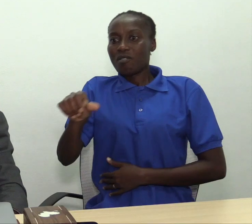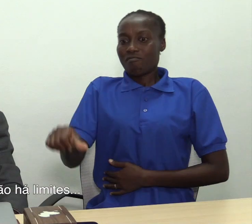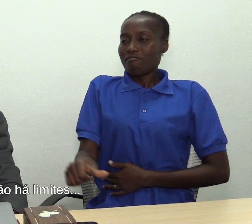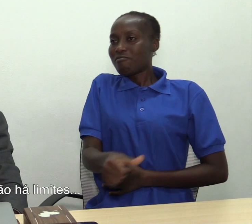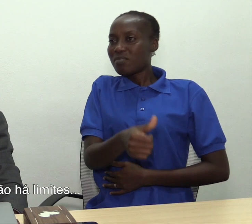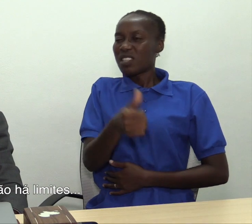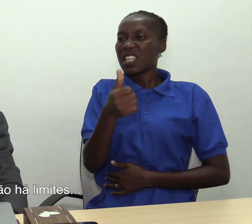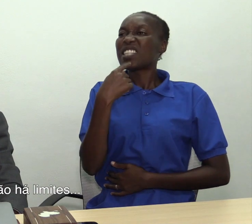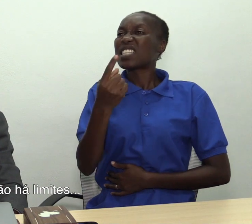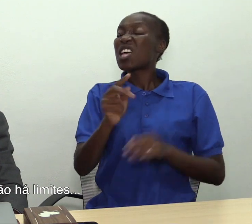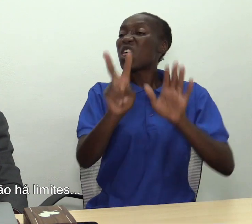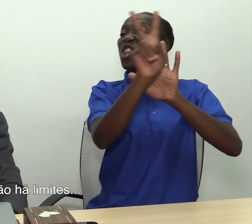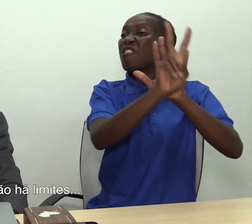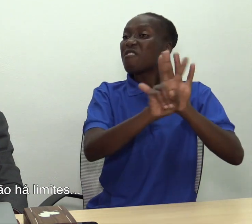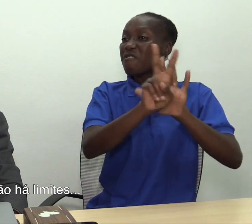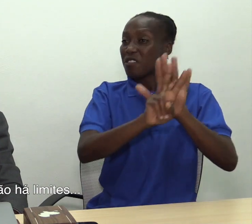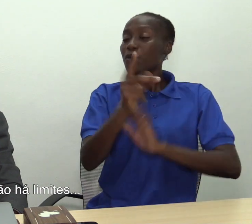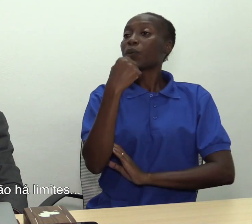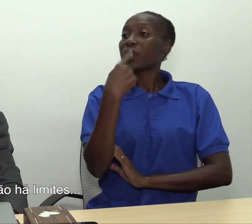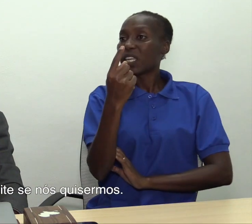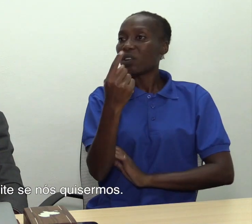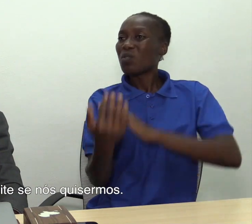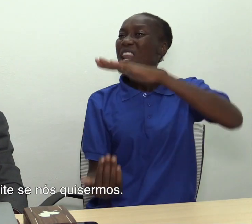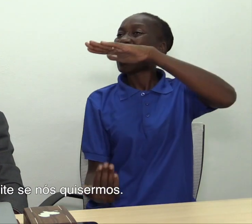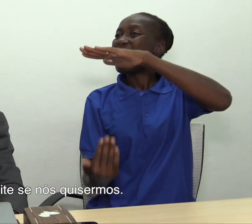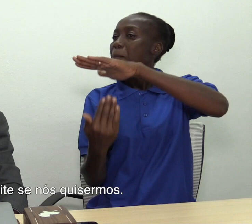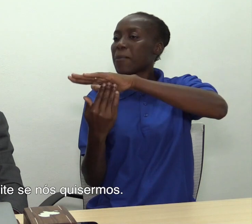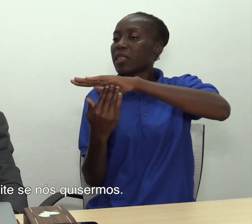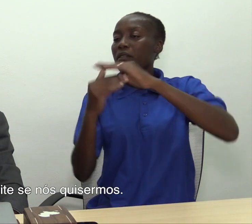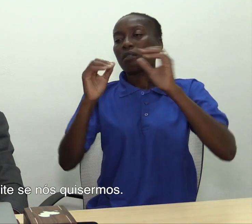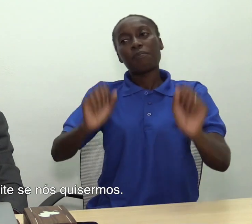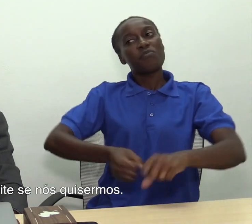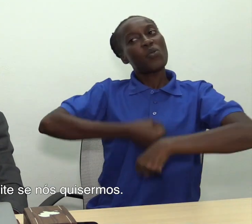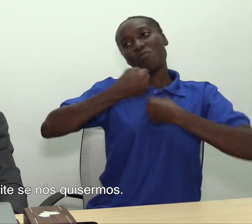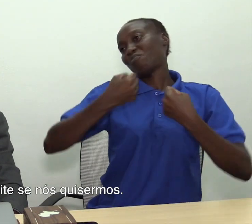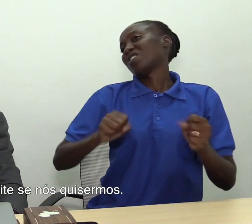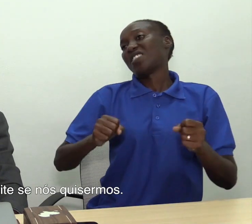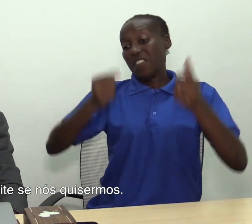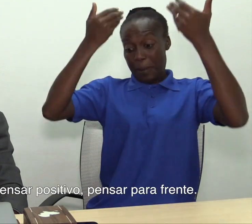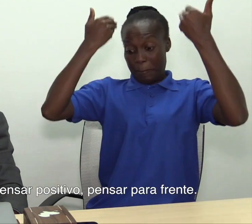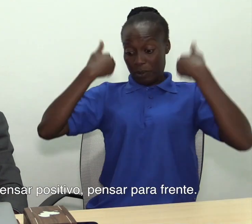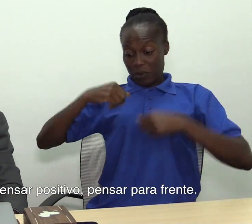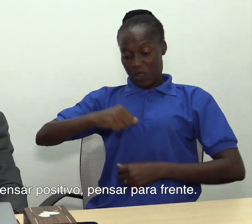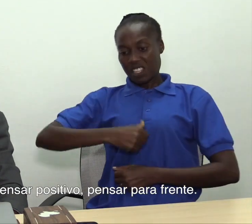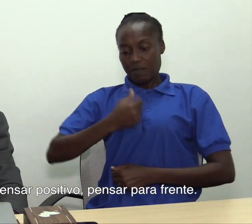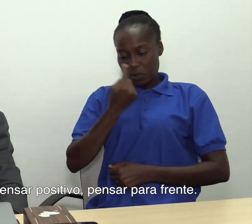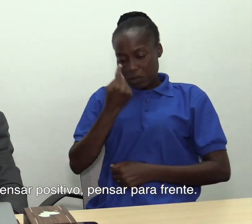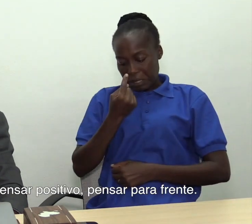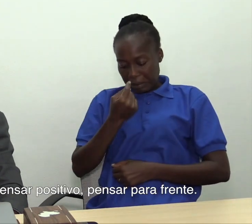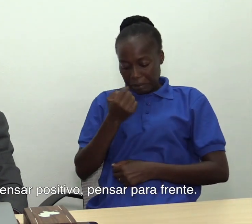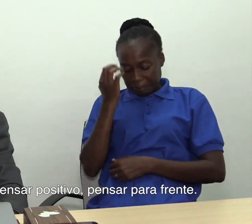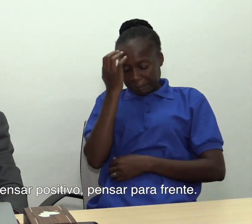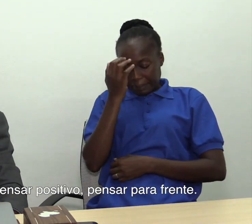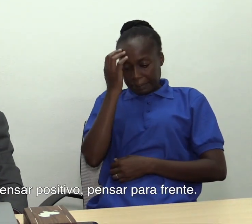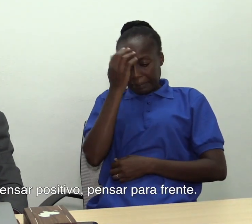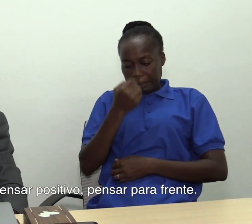O há limite. O limite, existe limite se nós quisermos. Temos que pensar